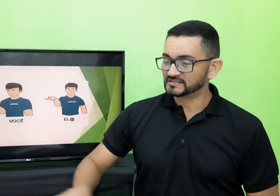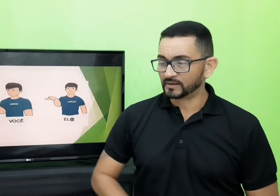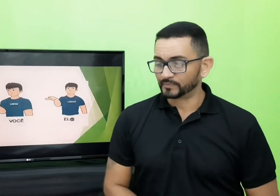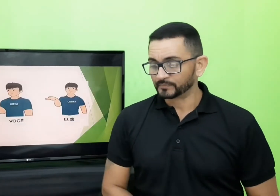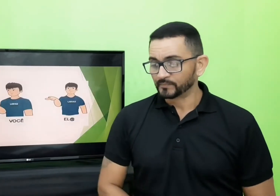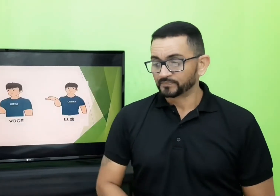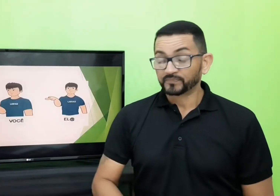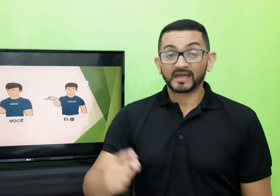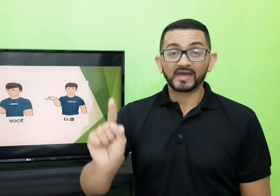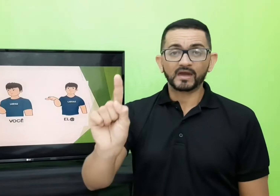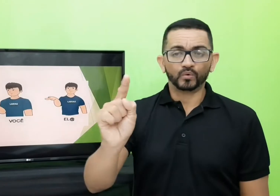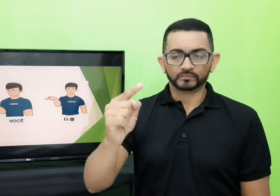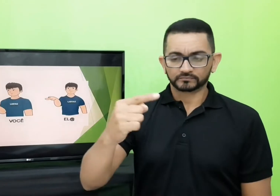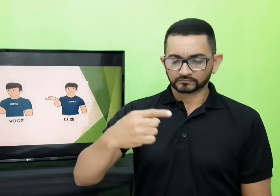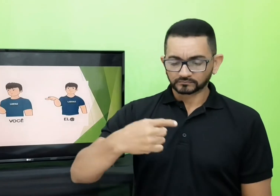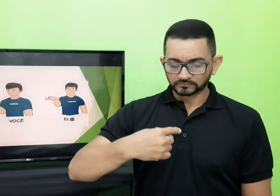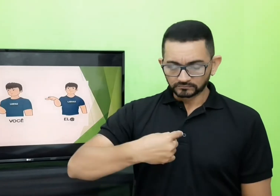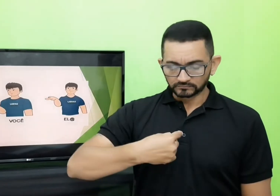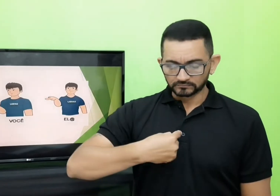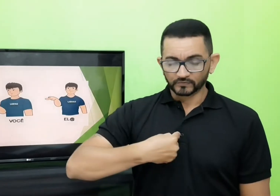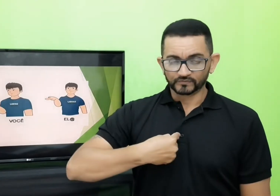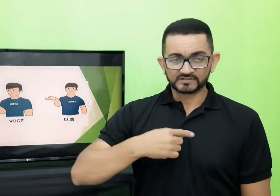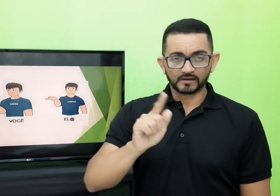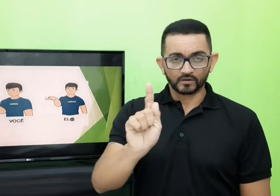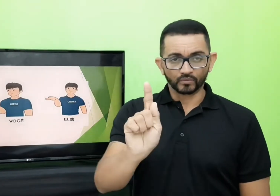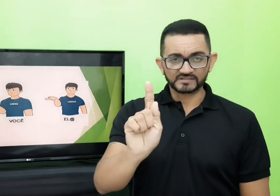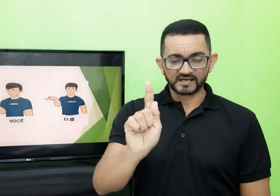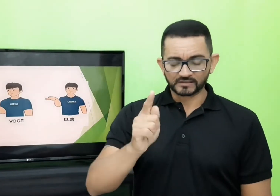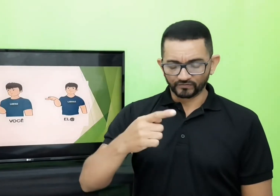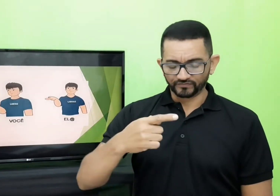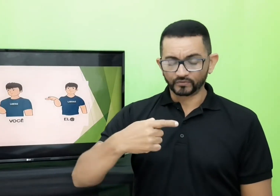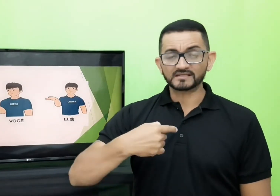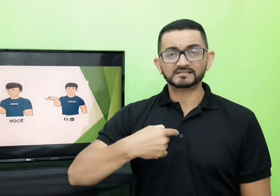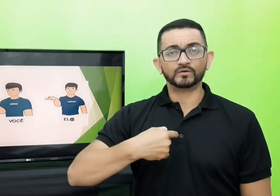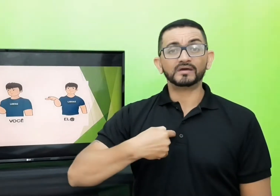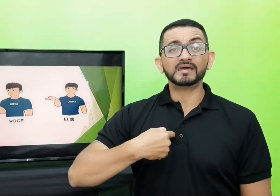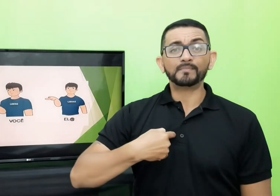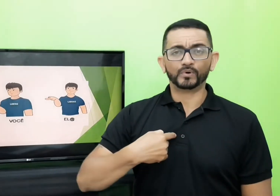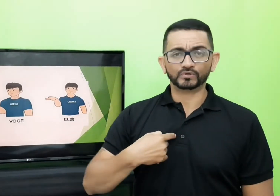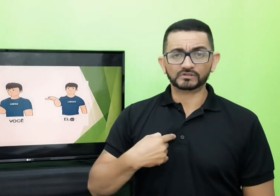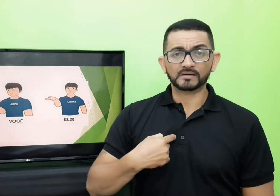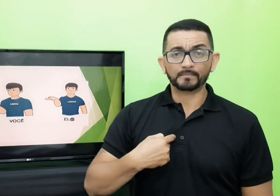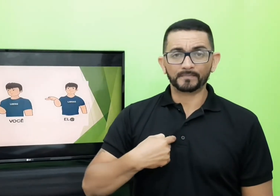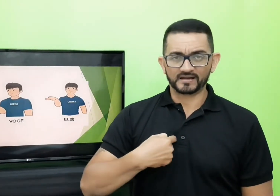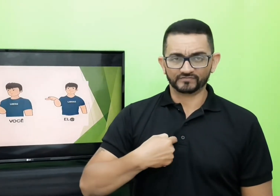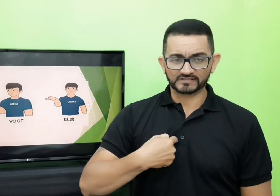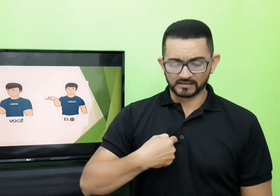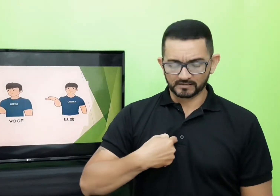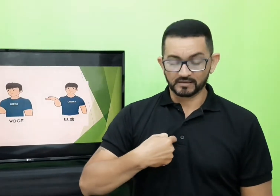exemplo. Eu. Você usa essa configuração e aponta para você.